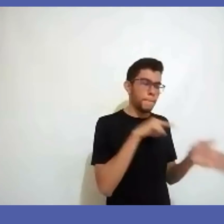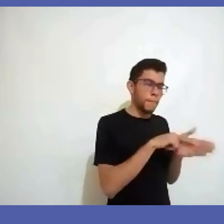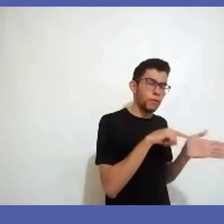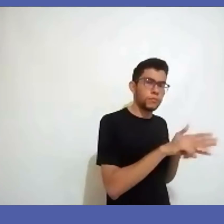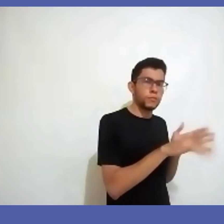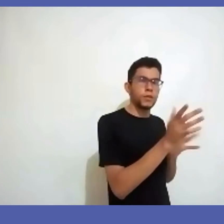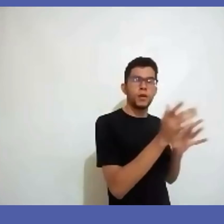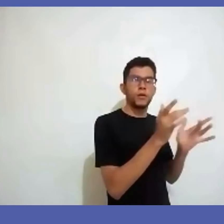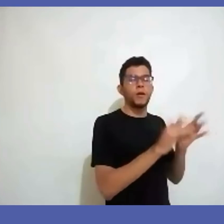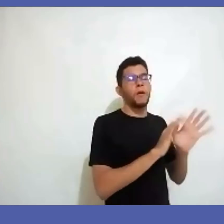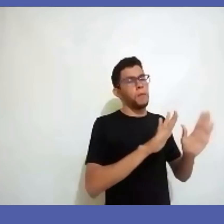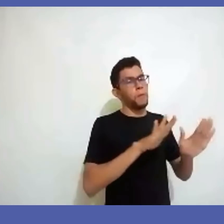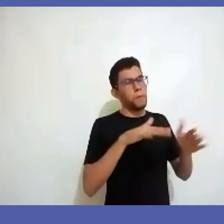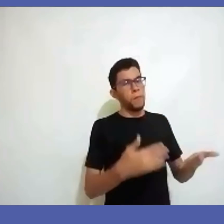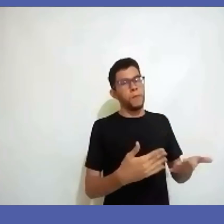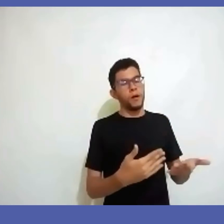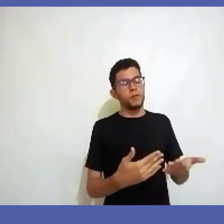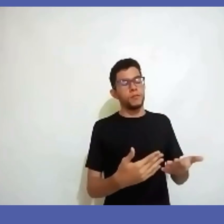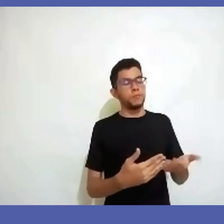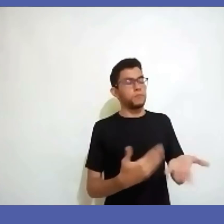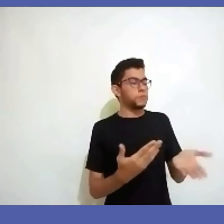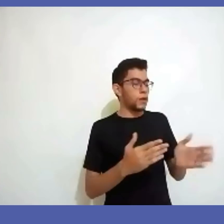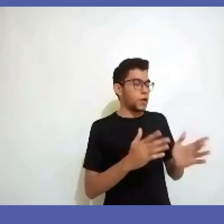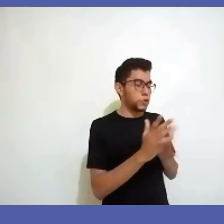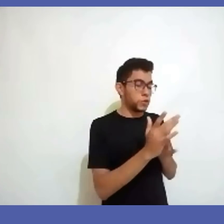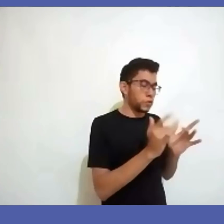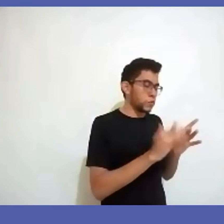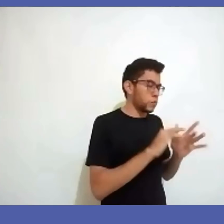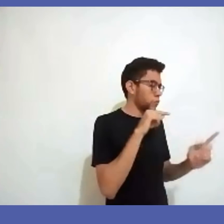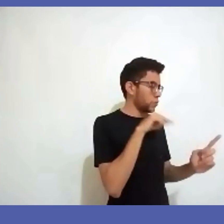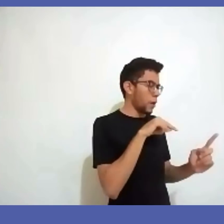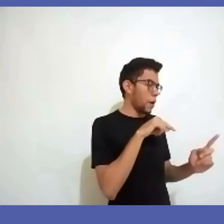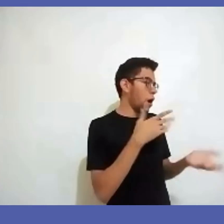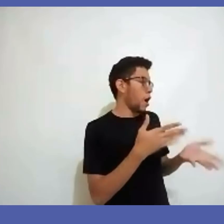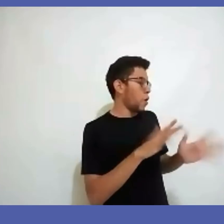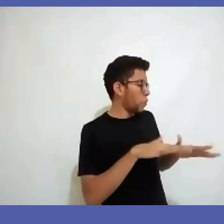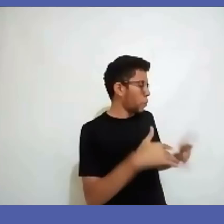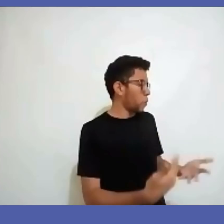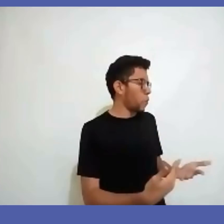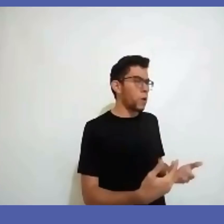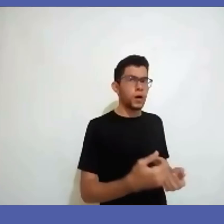quando sucederão essas coisas? E qual o sinal da